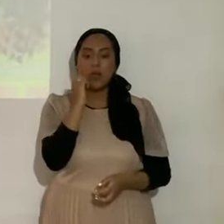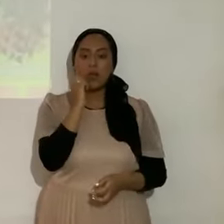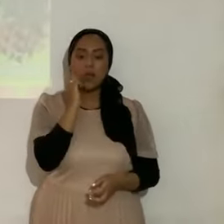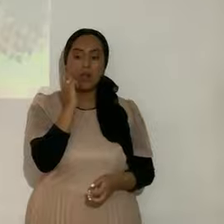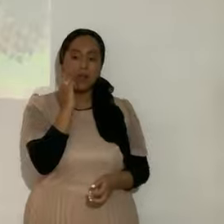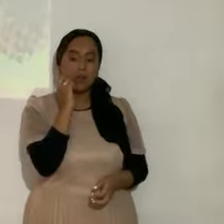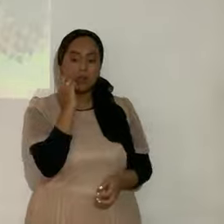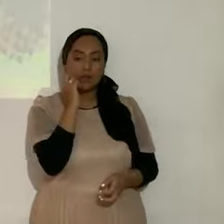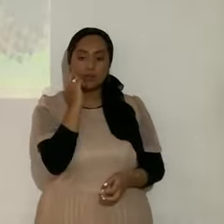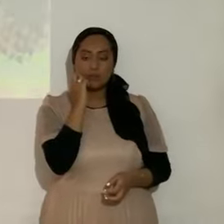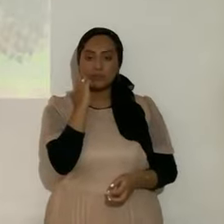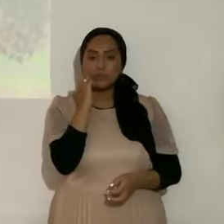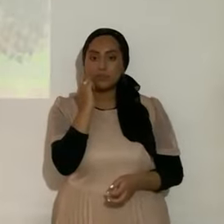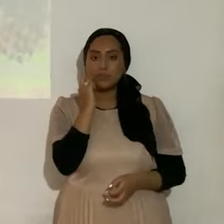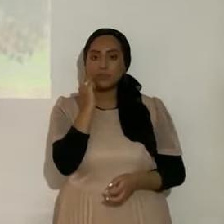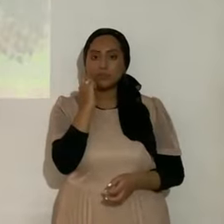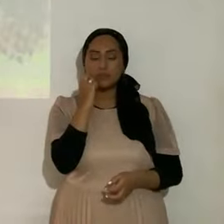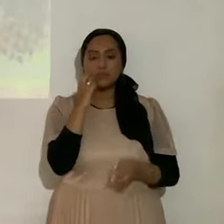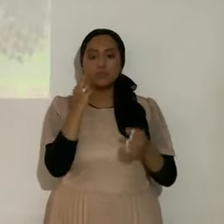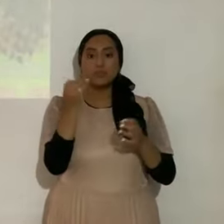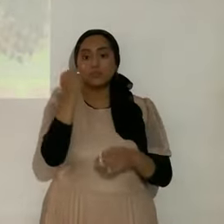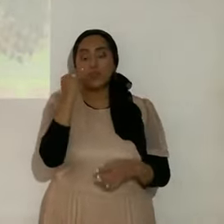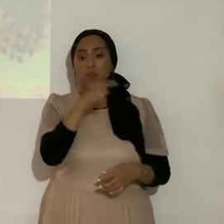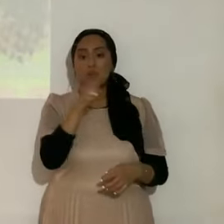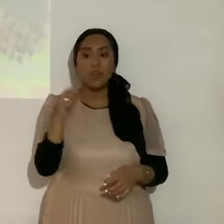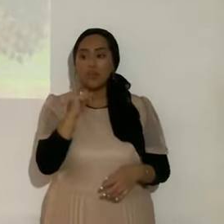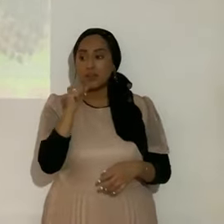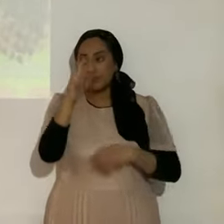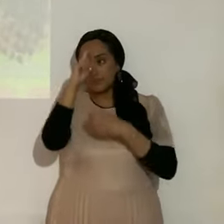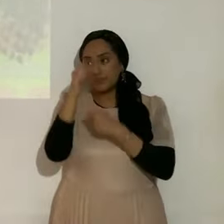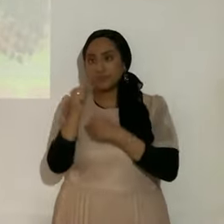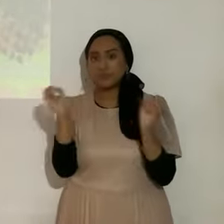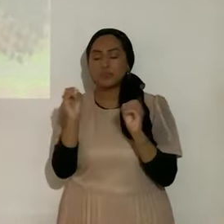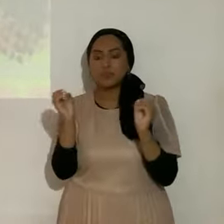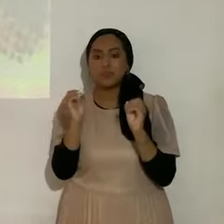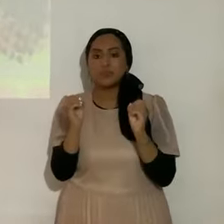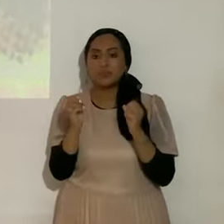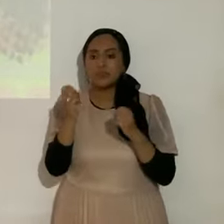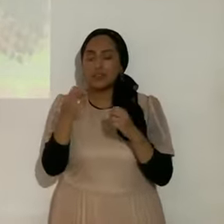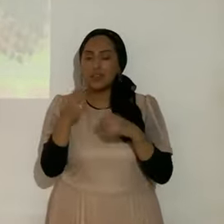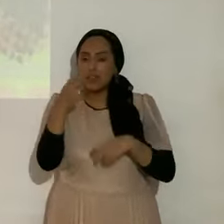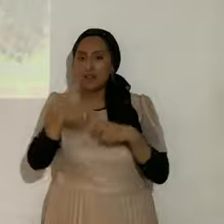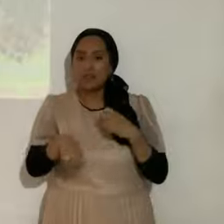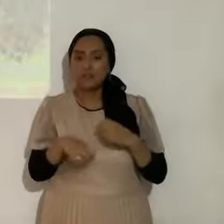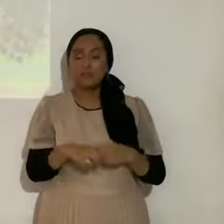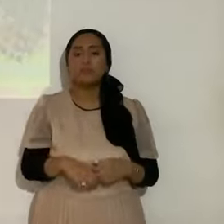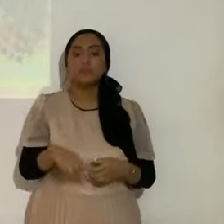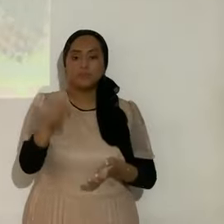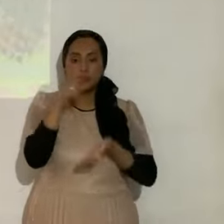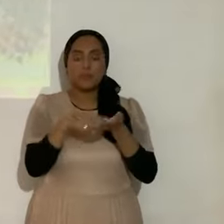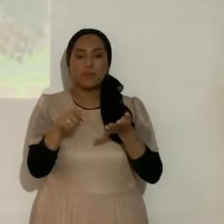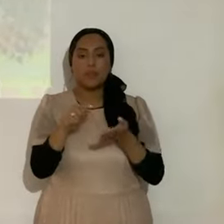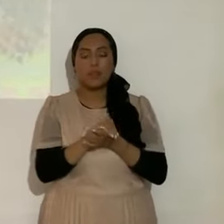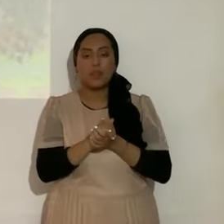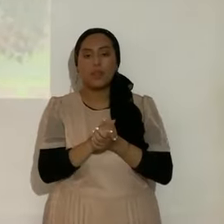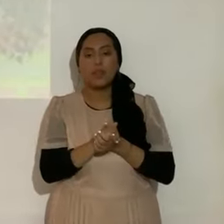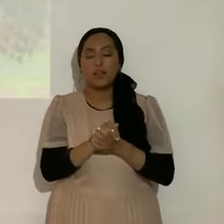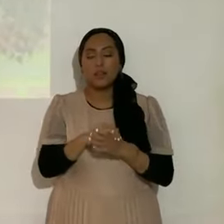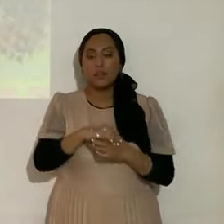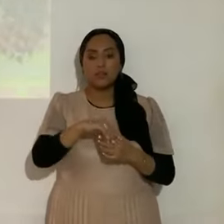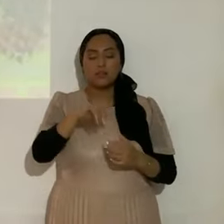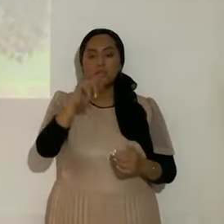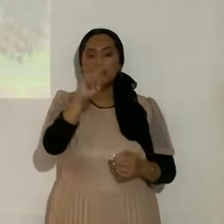es lo opuesto a la fe. ¿Y qué tan grave es desconfiar de Yahshua? ¿Qué tan grave es? Vamos a Sofonías.